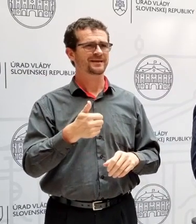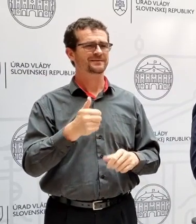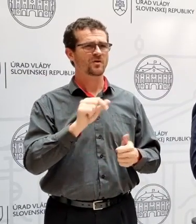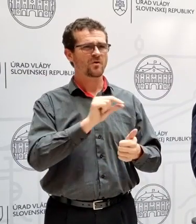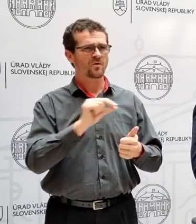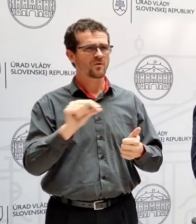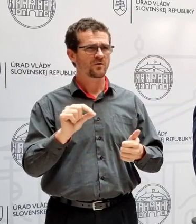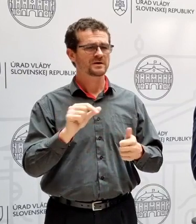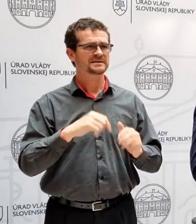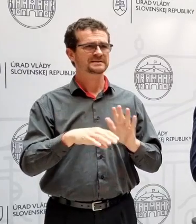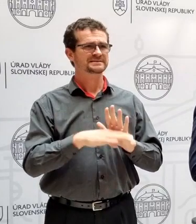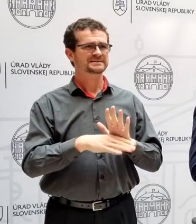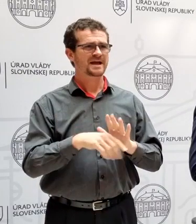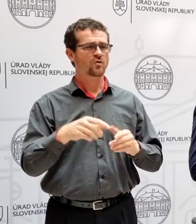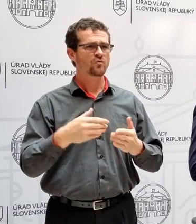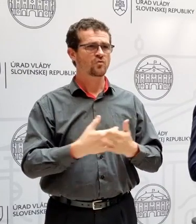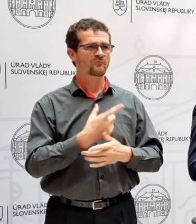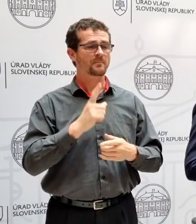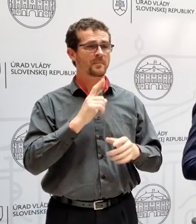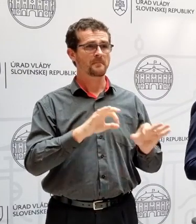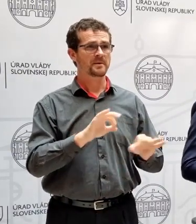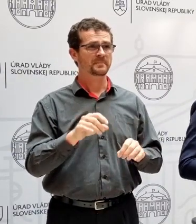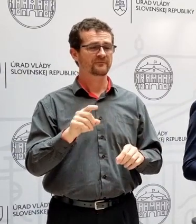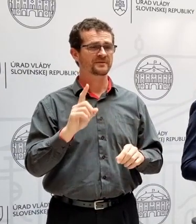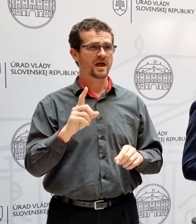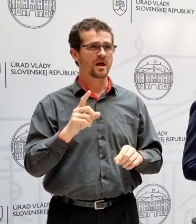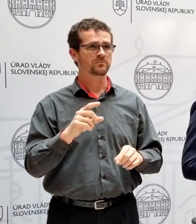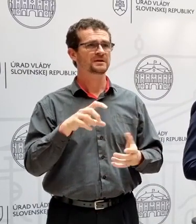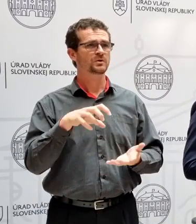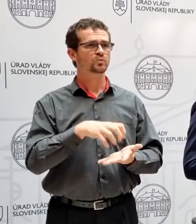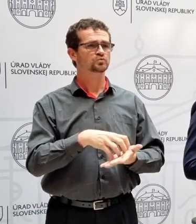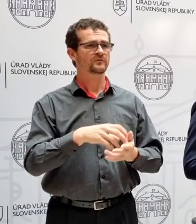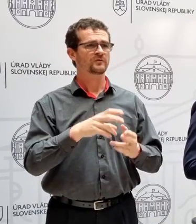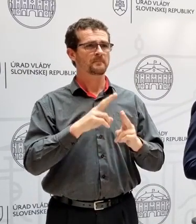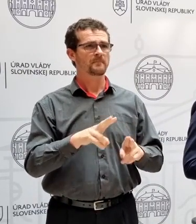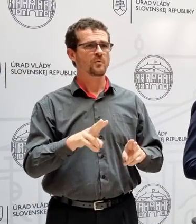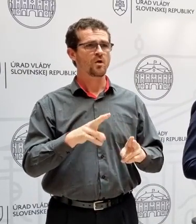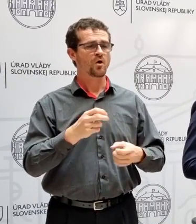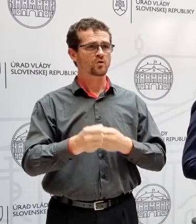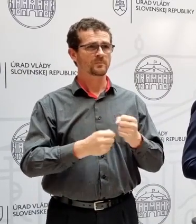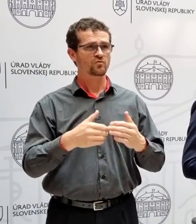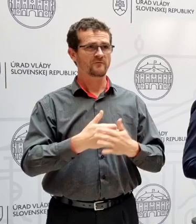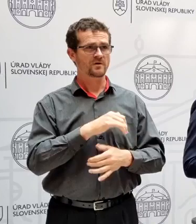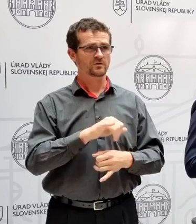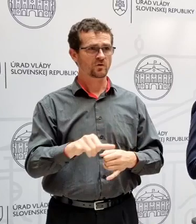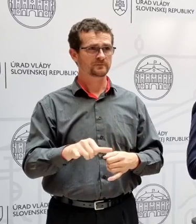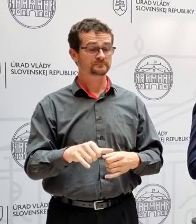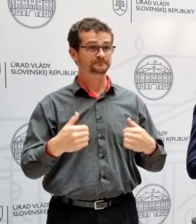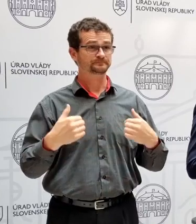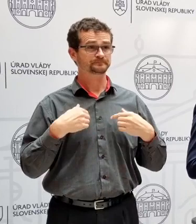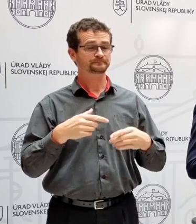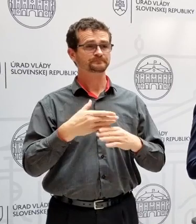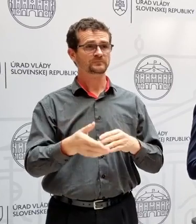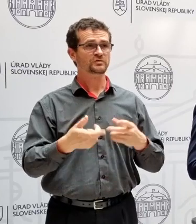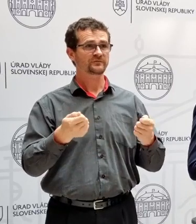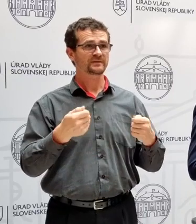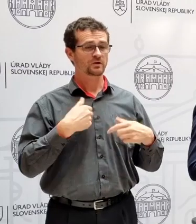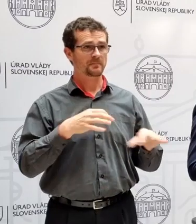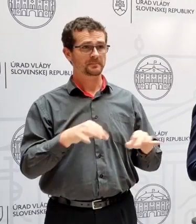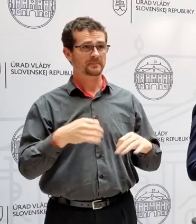písmenko v zákonoch alebo v novelách, ktoré mali nachystať, aby vlastne sa krúžkové mohlo rozbehnúť od nového roku. My sme po tej finančnej